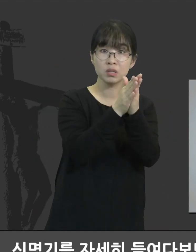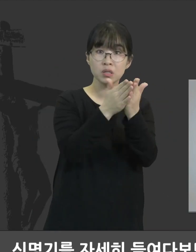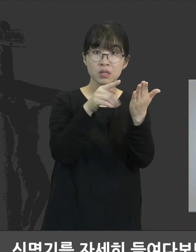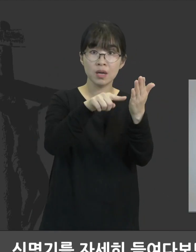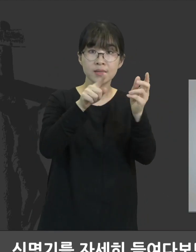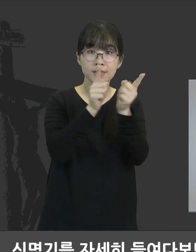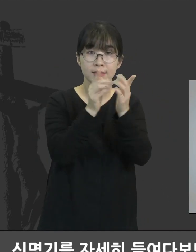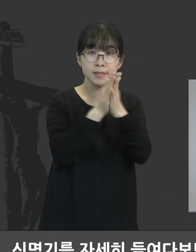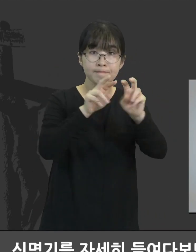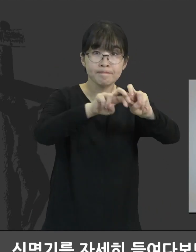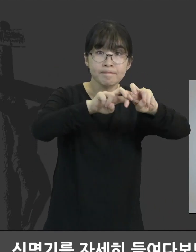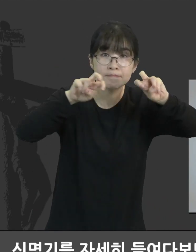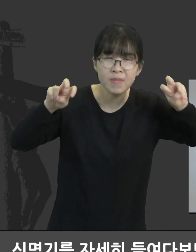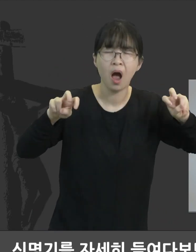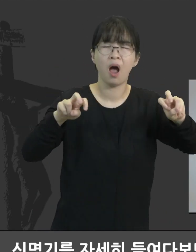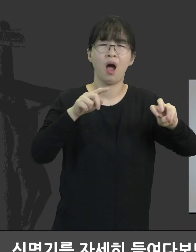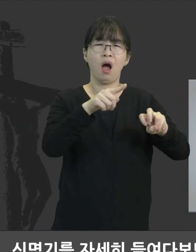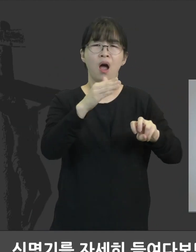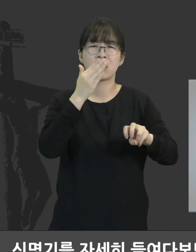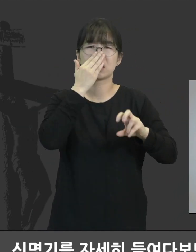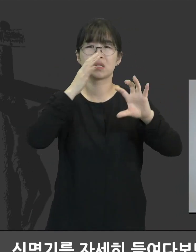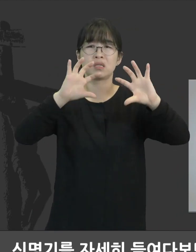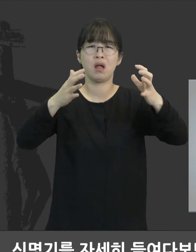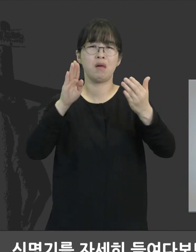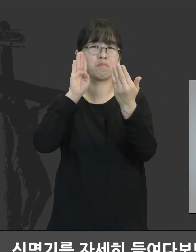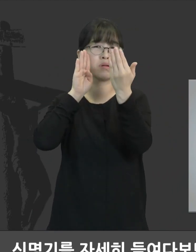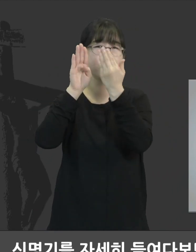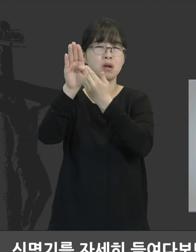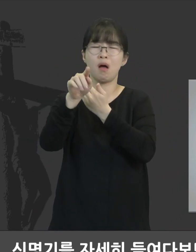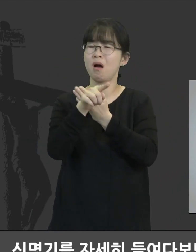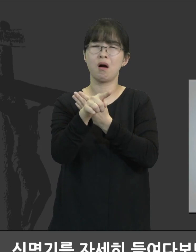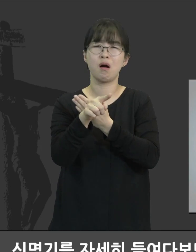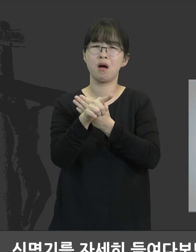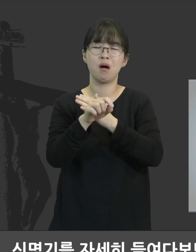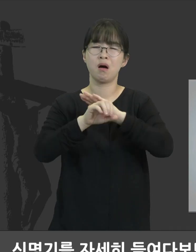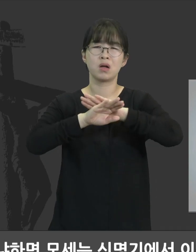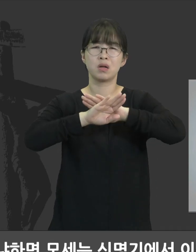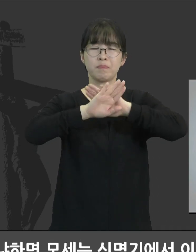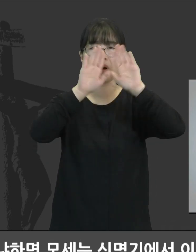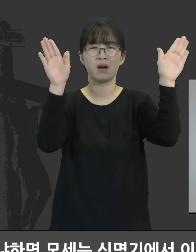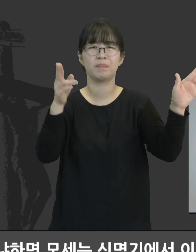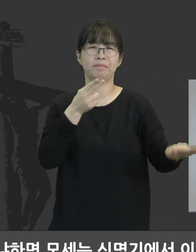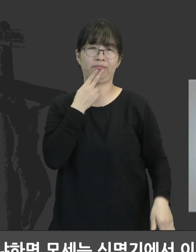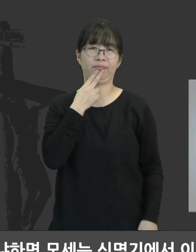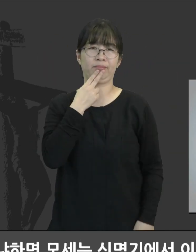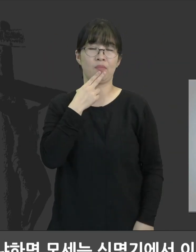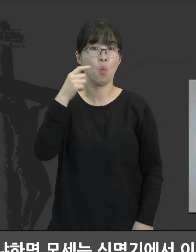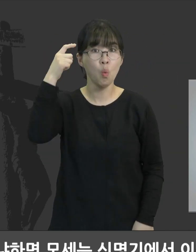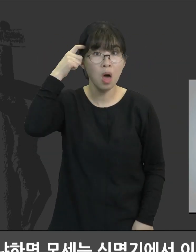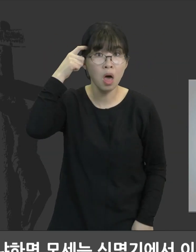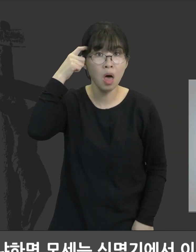신명기를 자세히 들여다보면 이스라엘의 미래가 그리 희망적이지 않습니다. 왜냐하면 모세는